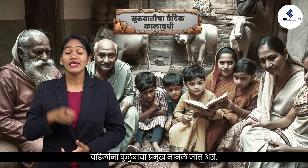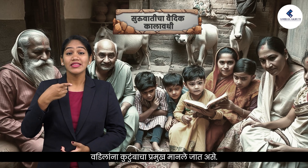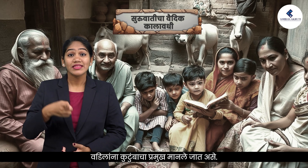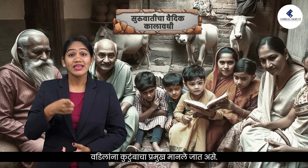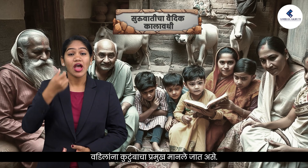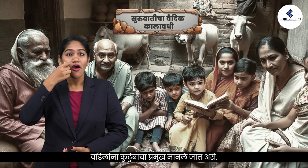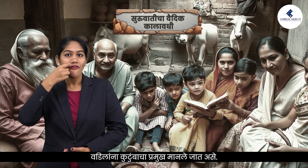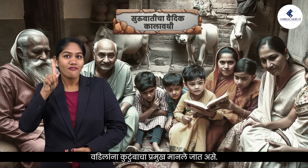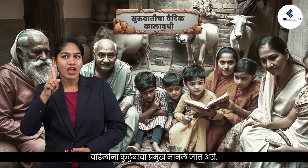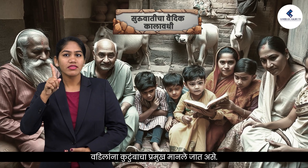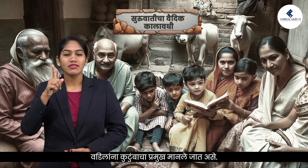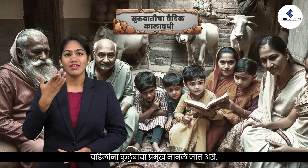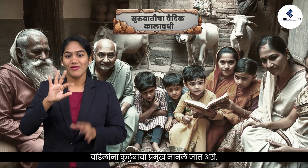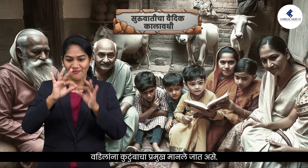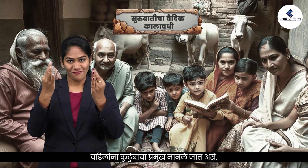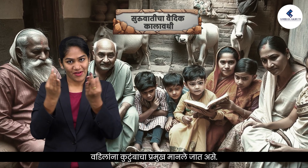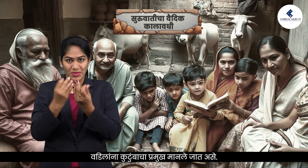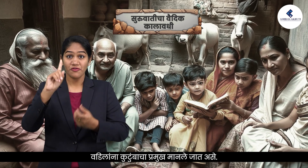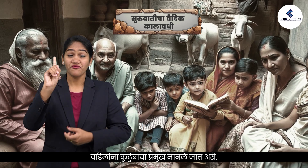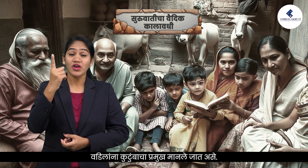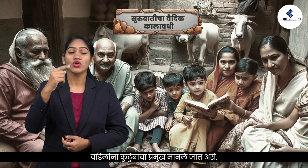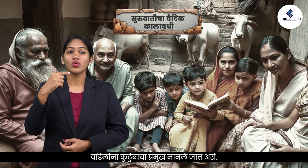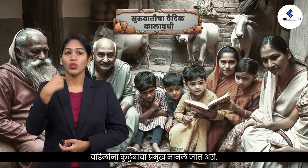वडिलांना कुटुंबाचा प्रमुख मानले जात असे.